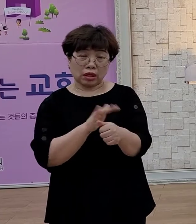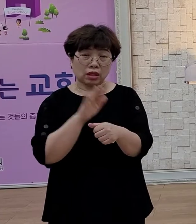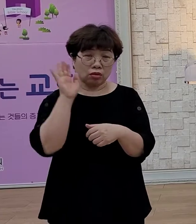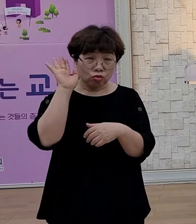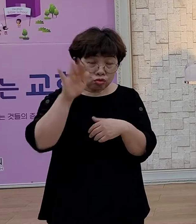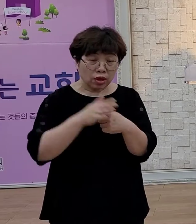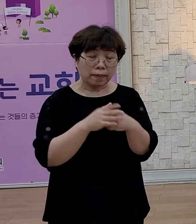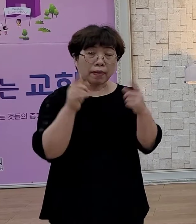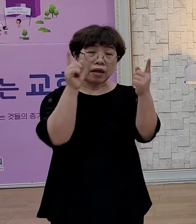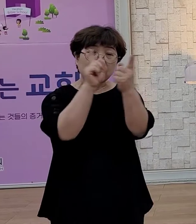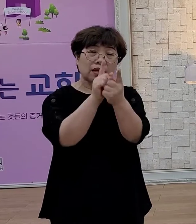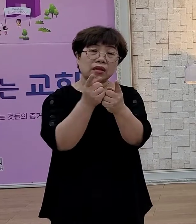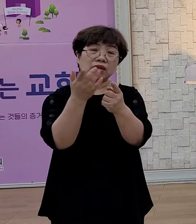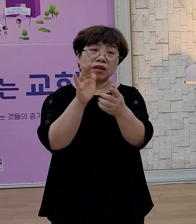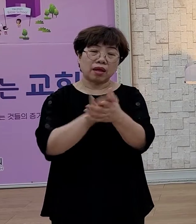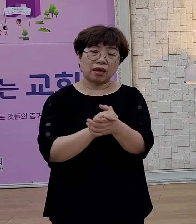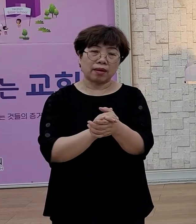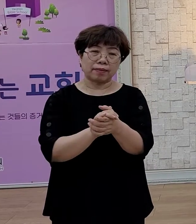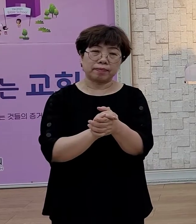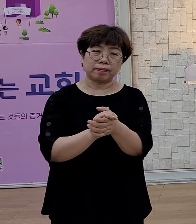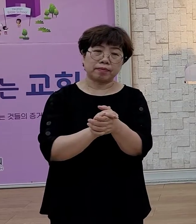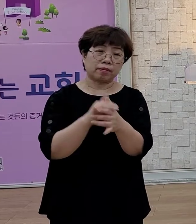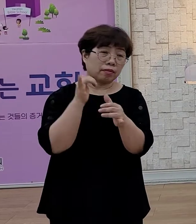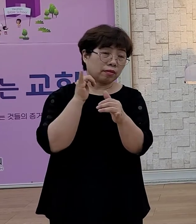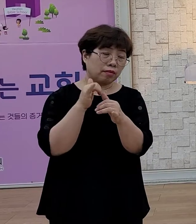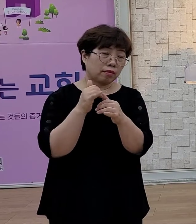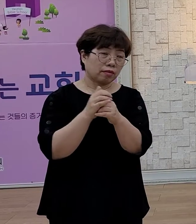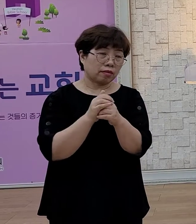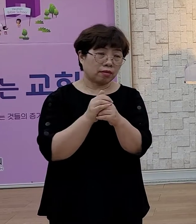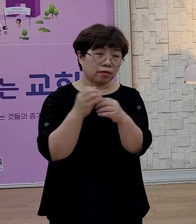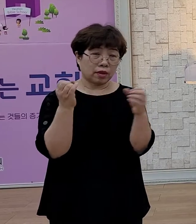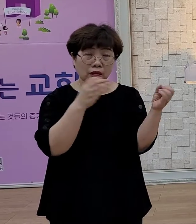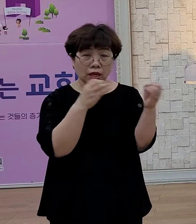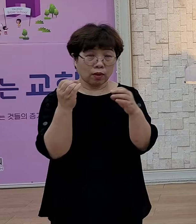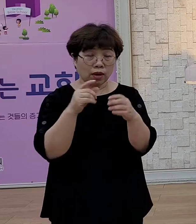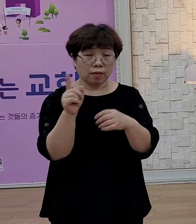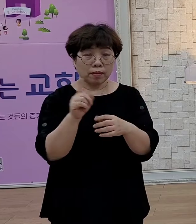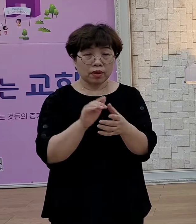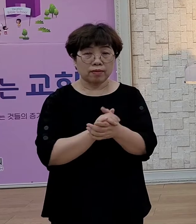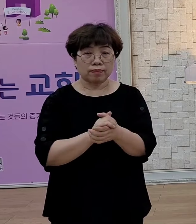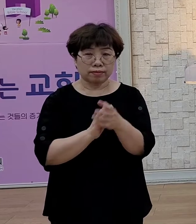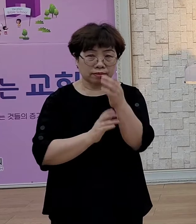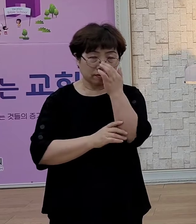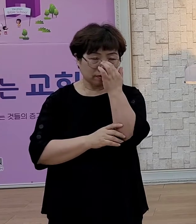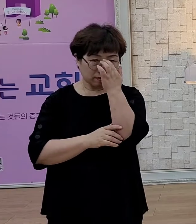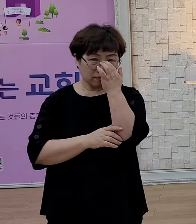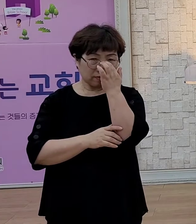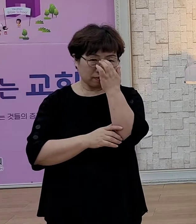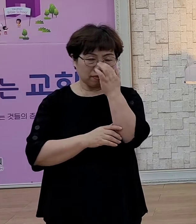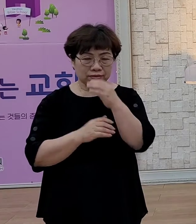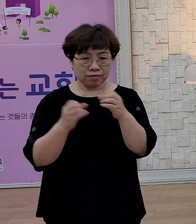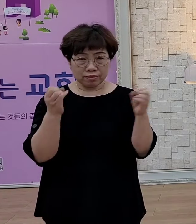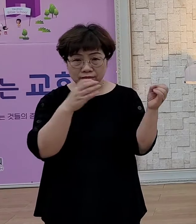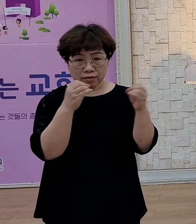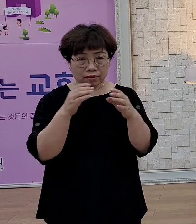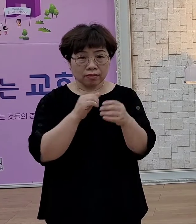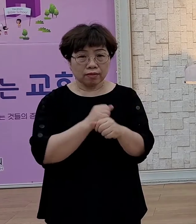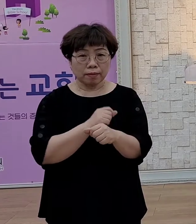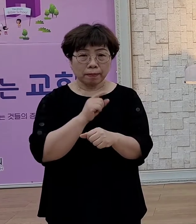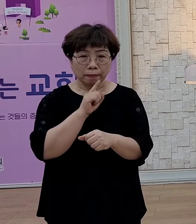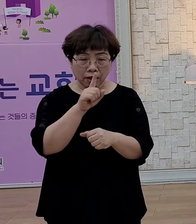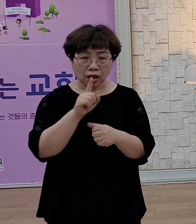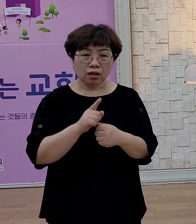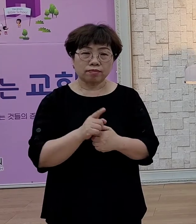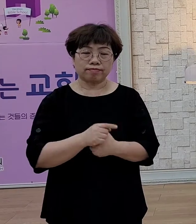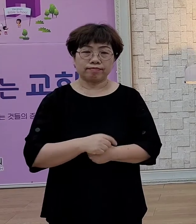한번 만났는데 그럼 뭐라고 하신지 뭐 오해는 하지 마세요. 여기 강호석 권사님도 계시잖아요. 뭐라고 하셨냐면 그